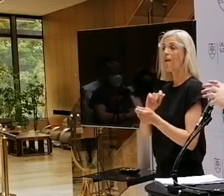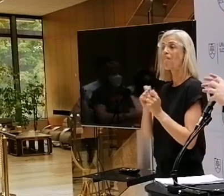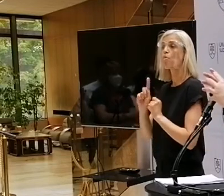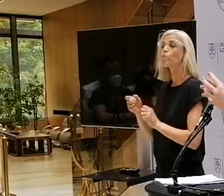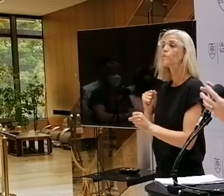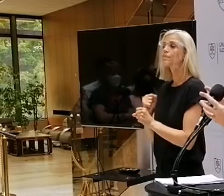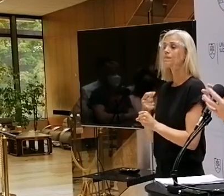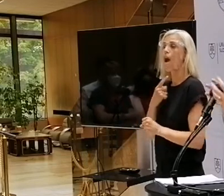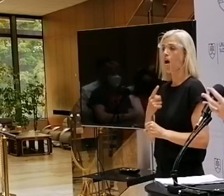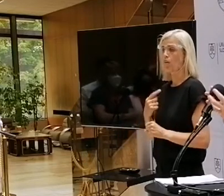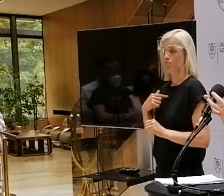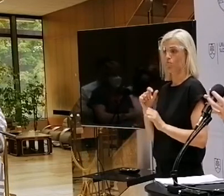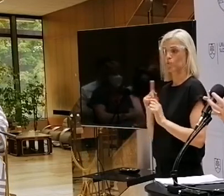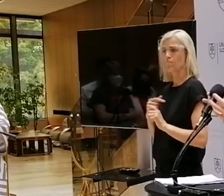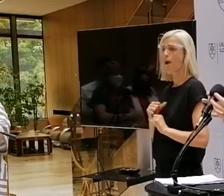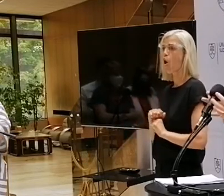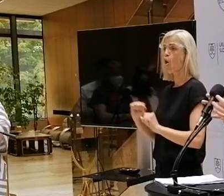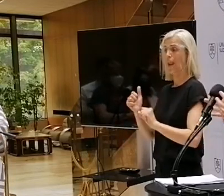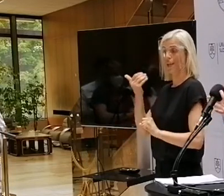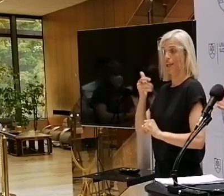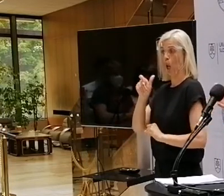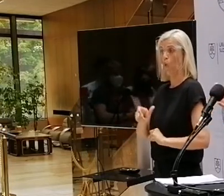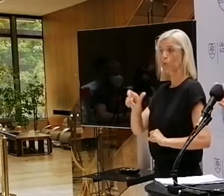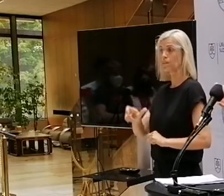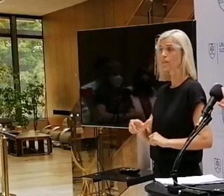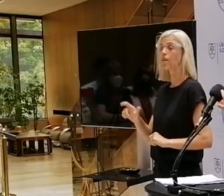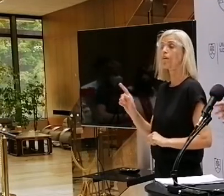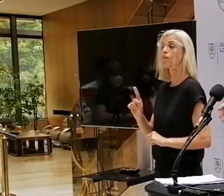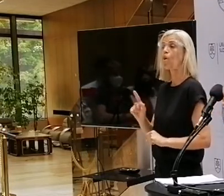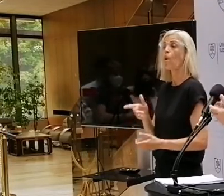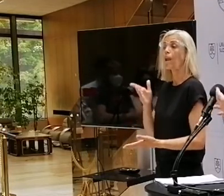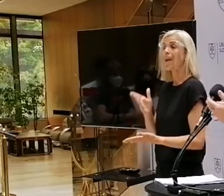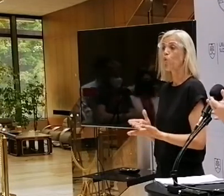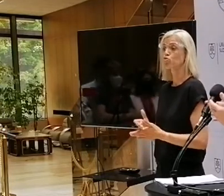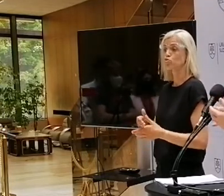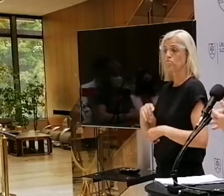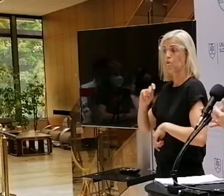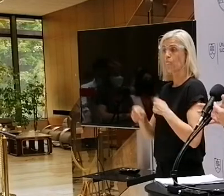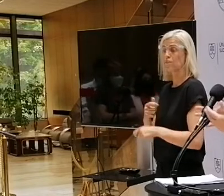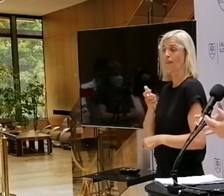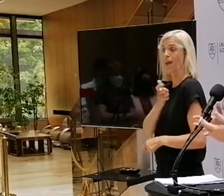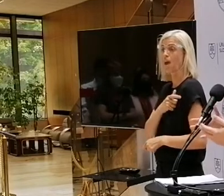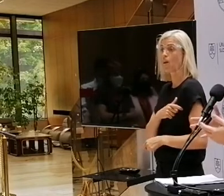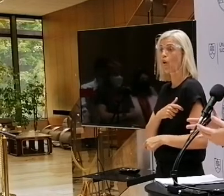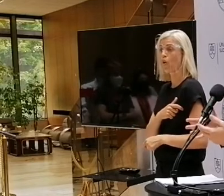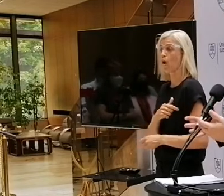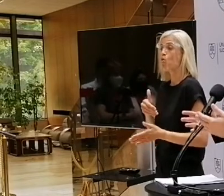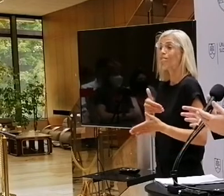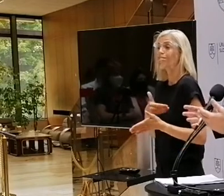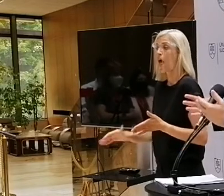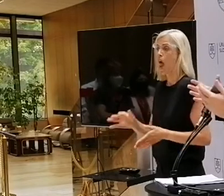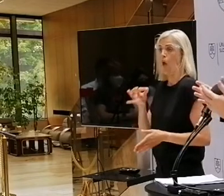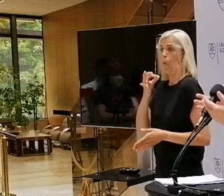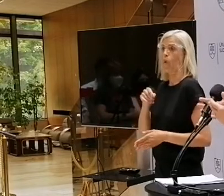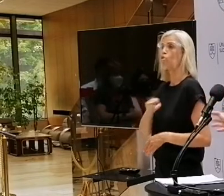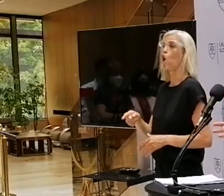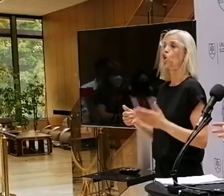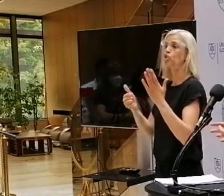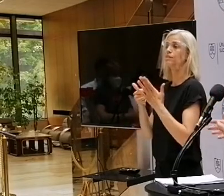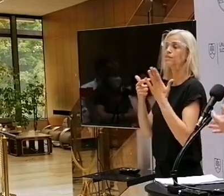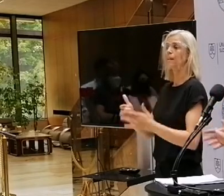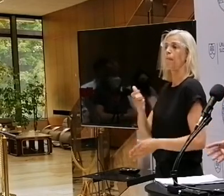sme ochránili tých ľudí, ktorí po odpracovaných rokoch jednoducho nie sú schopní pracovať, čo aj do